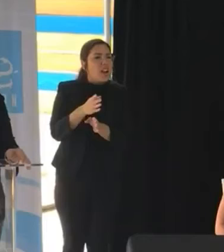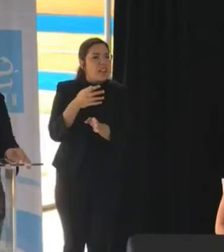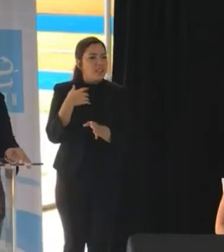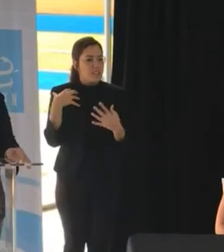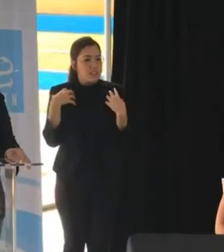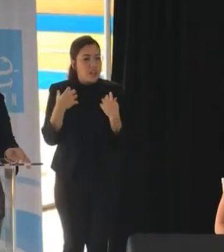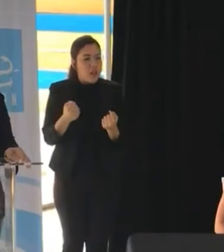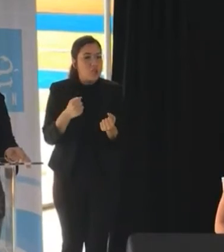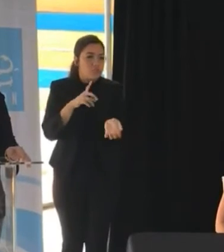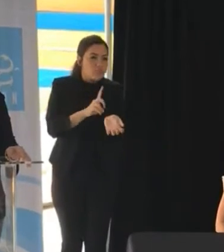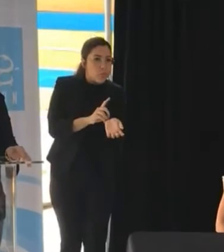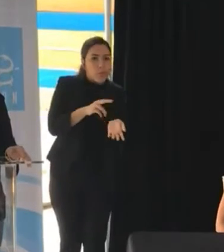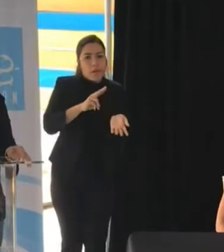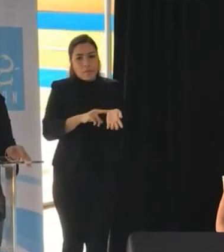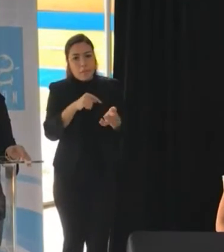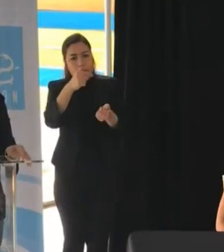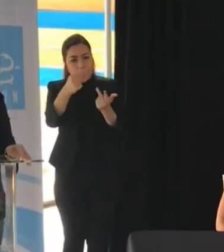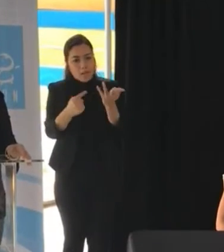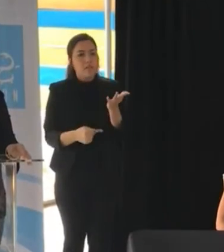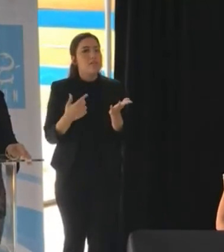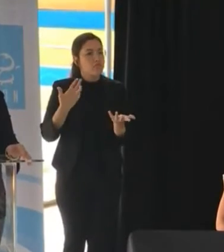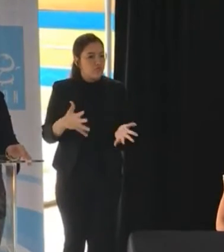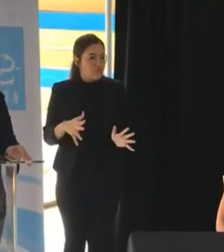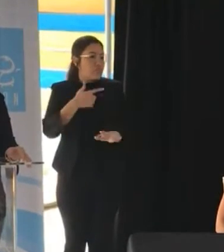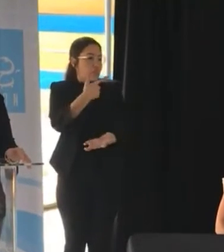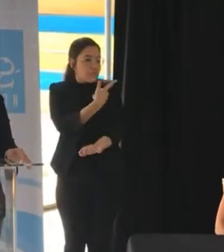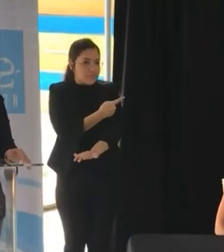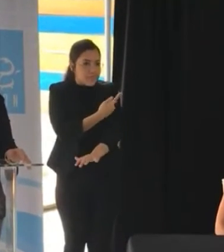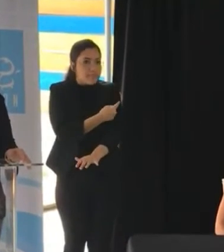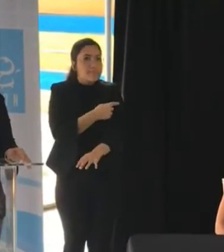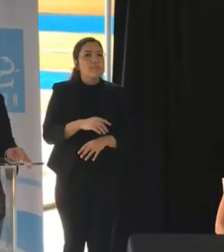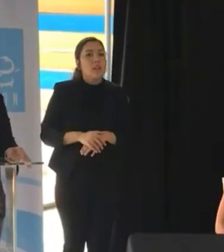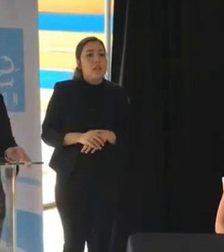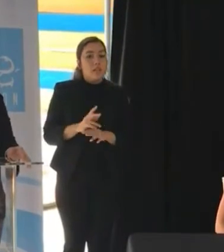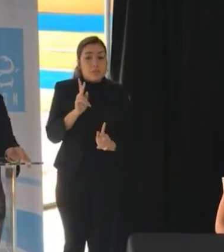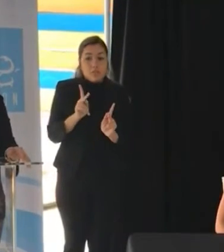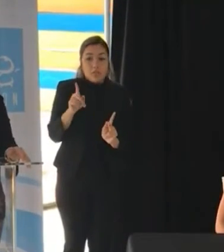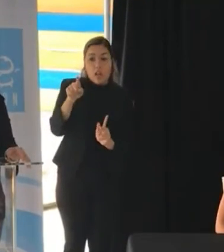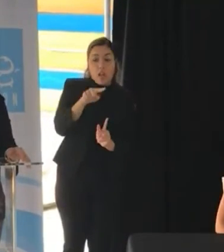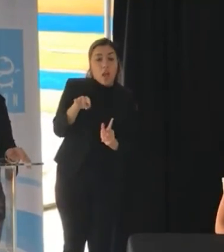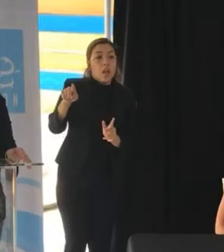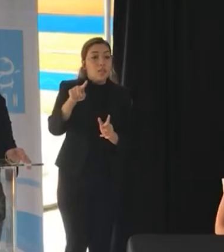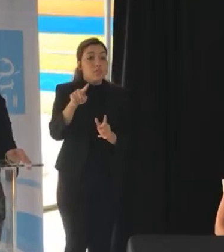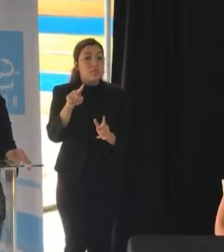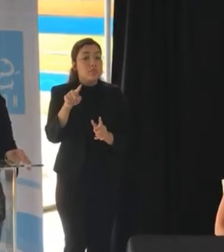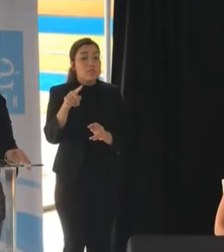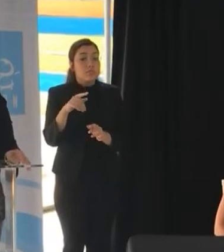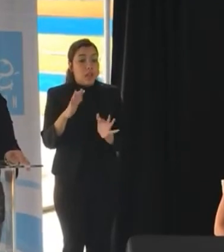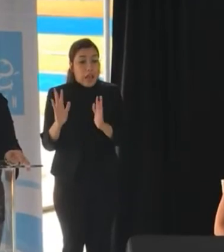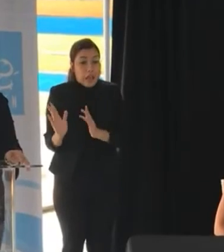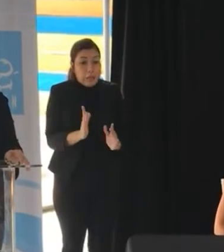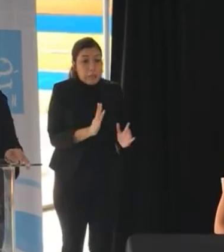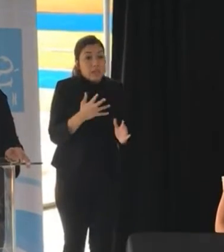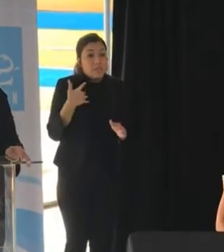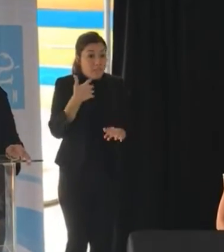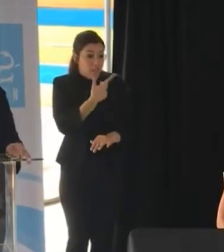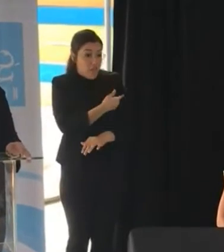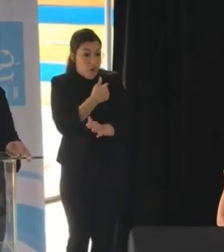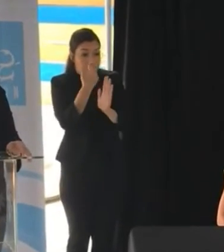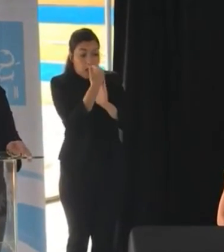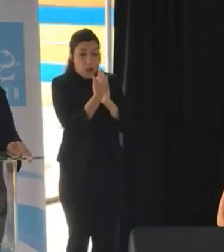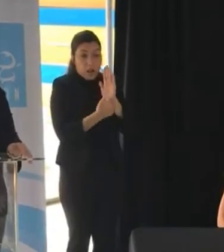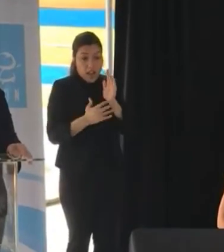poblaciones vulnerables establecidas dentro del plan de vacunación, como nuestros adultos que viven en instituciones de